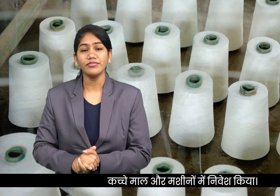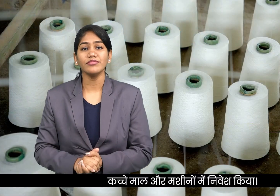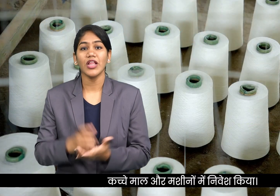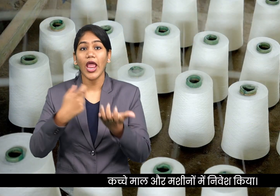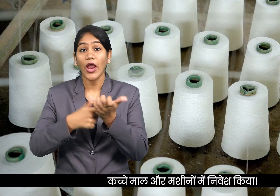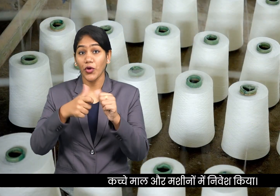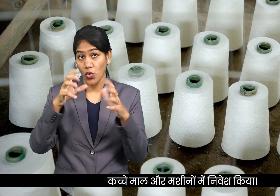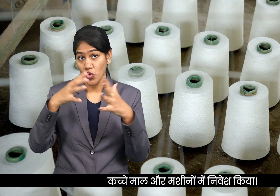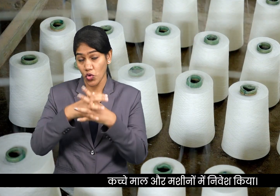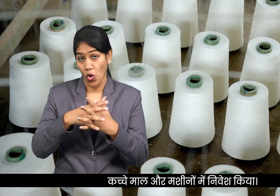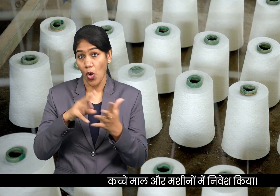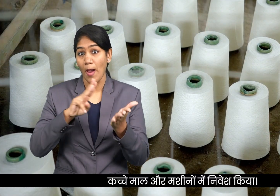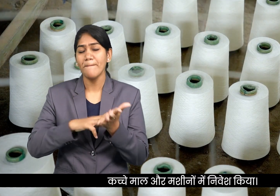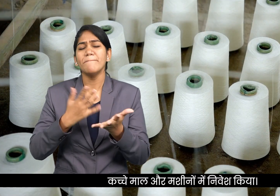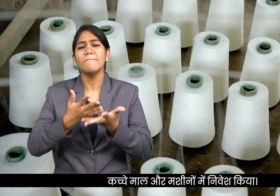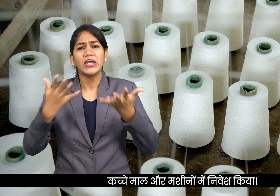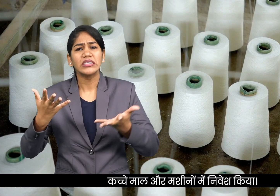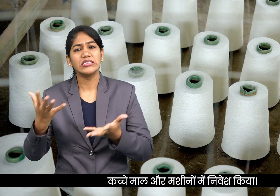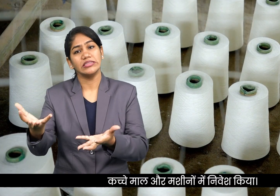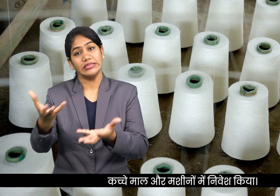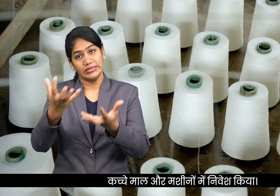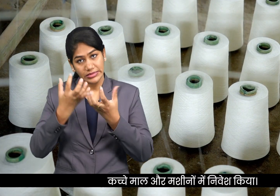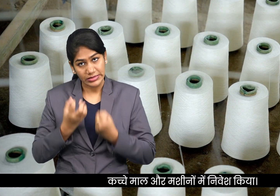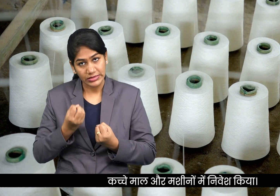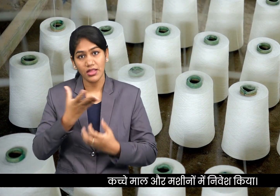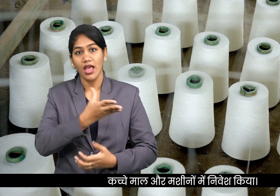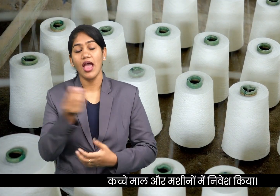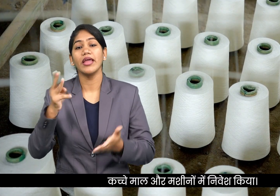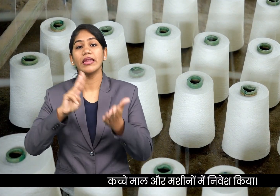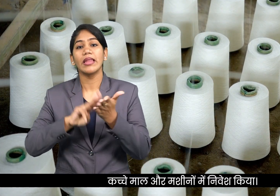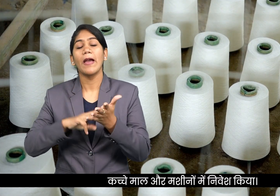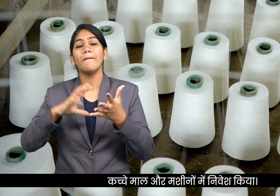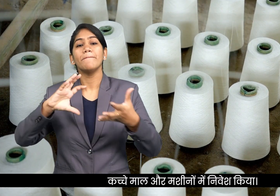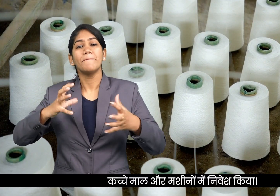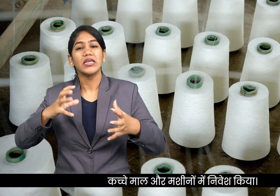कच्चे माल और मशीनों में निवेश किया।